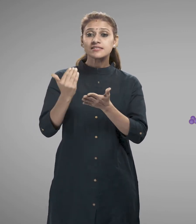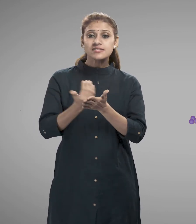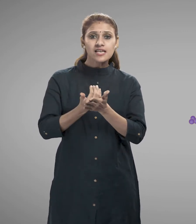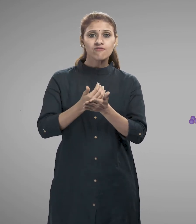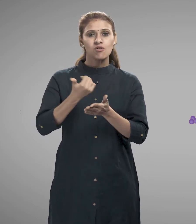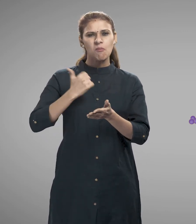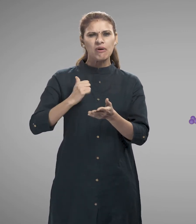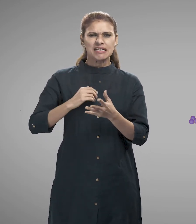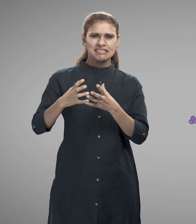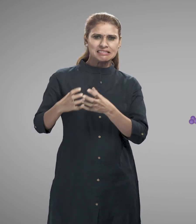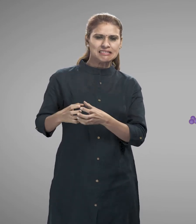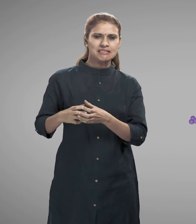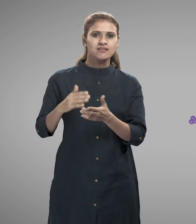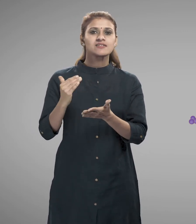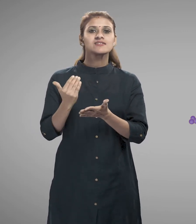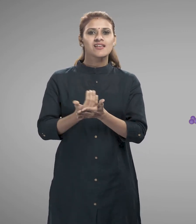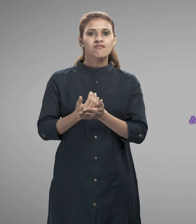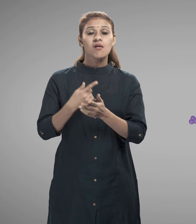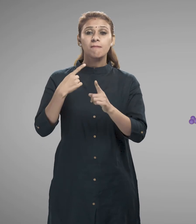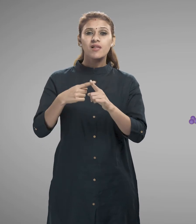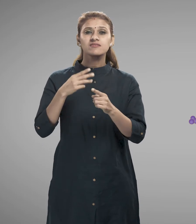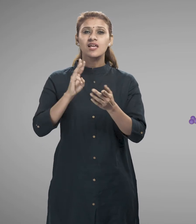जिससे कब्ज और ऐंठन से राहत मिले।